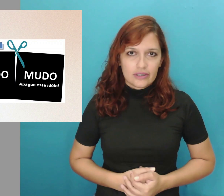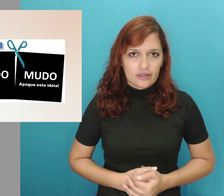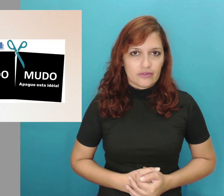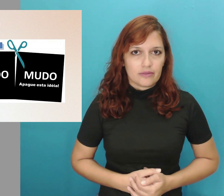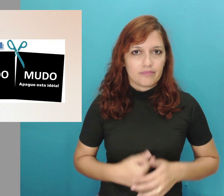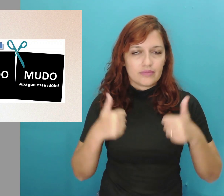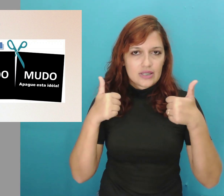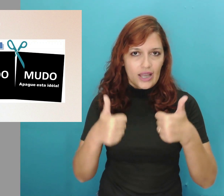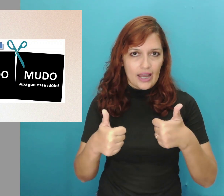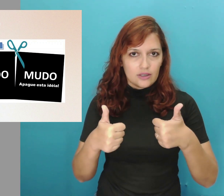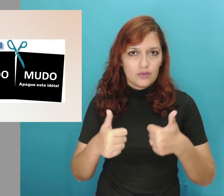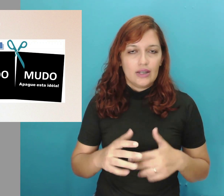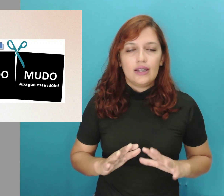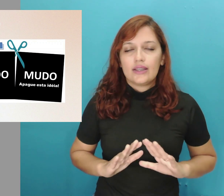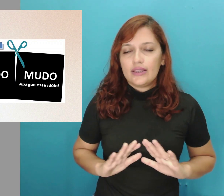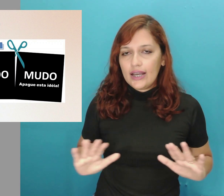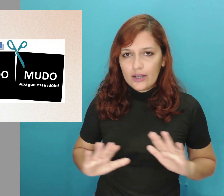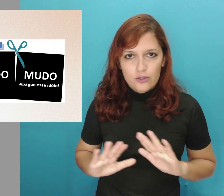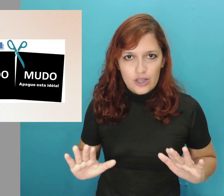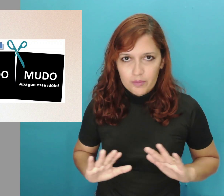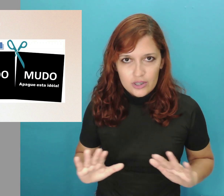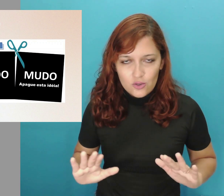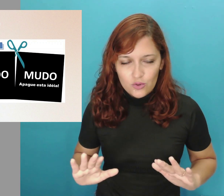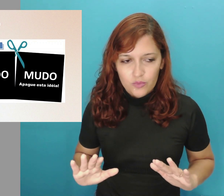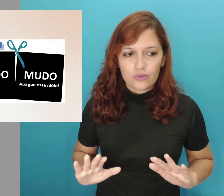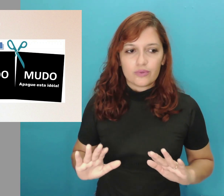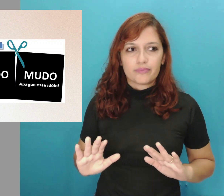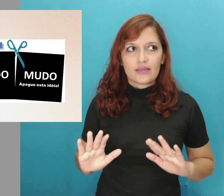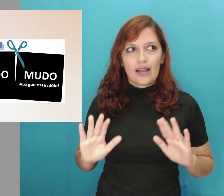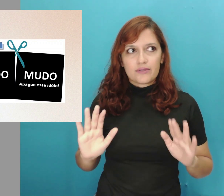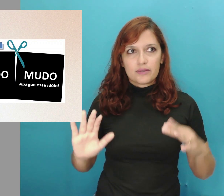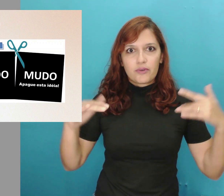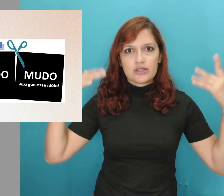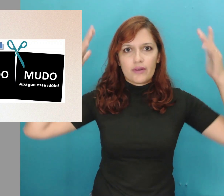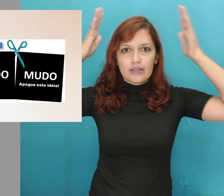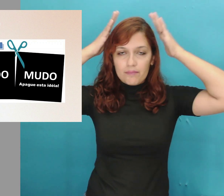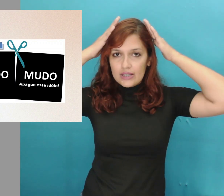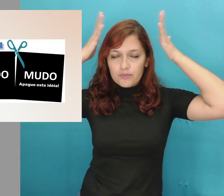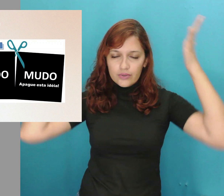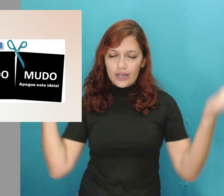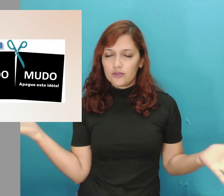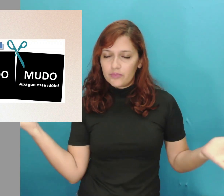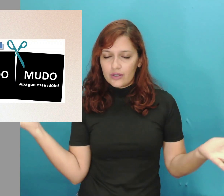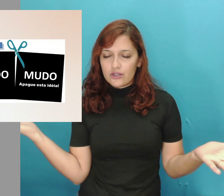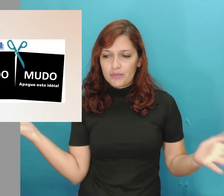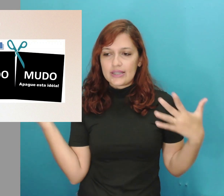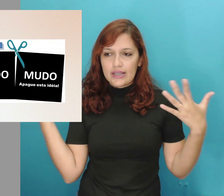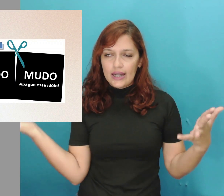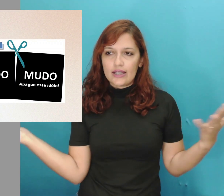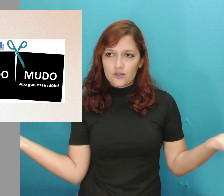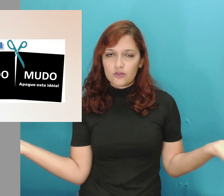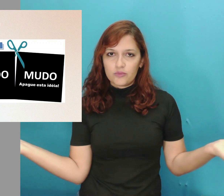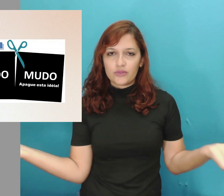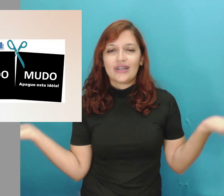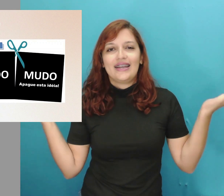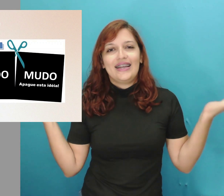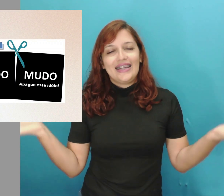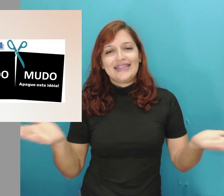auditiva. Certo? Não chama de surdo-mudo. Aí você pode se perguntar, mas por que não pode chamar se ele é surdo-mudo?